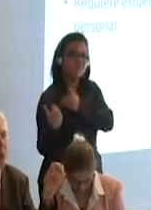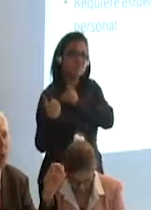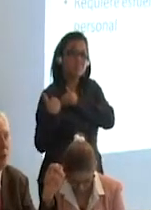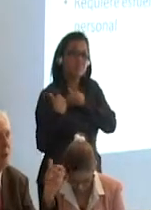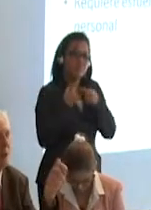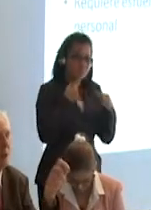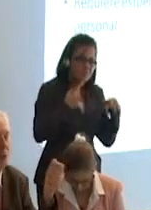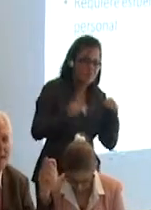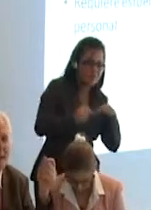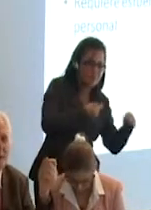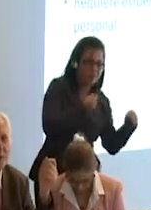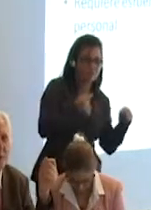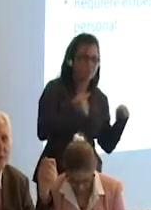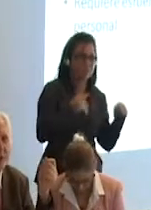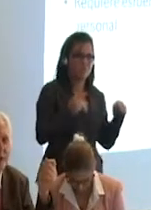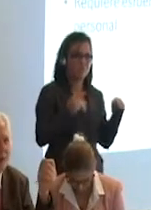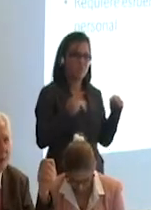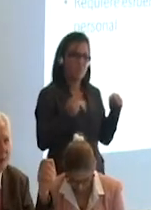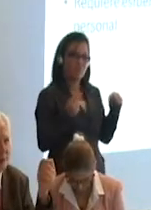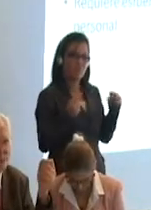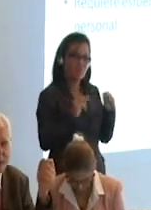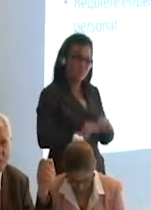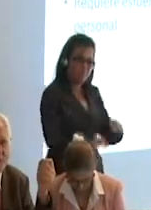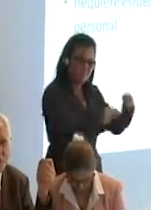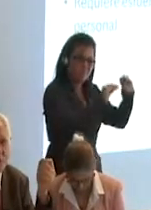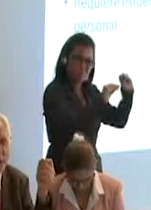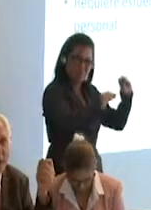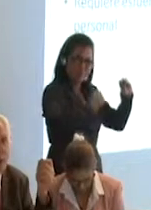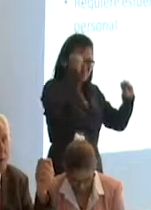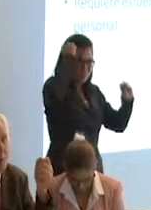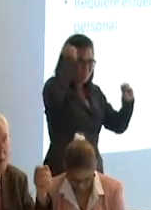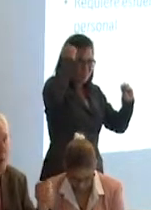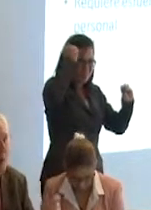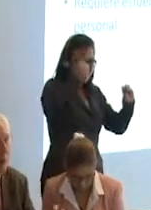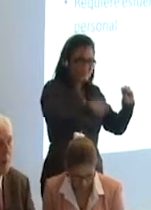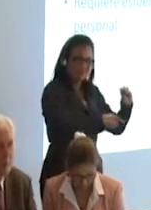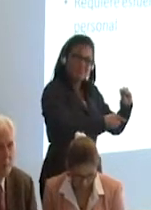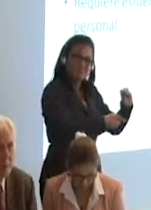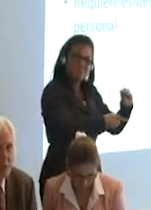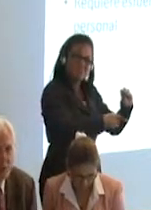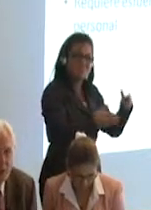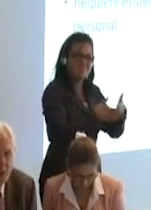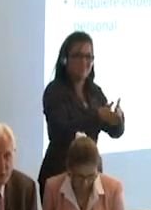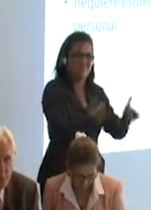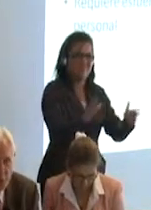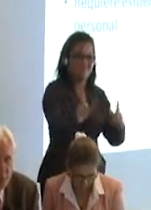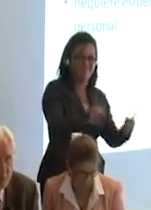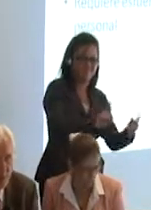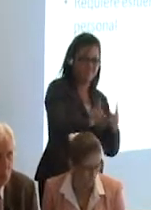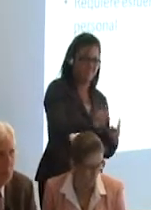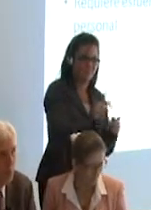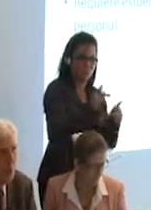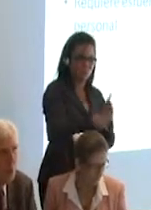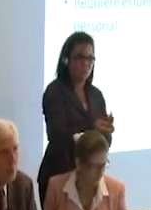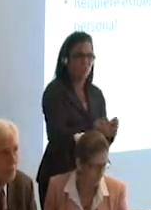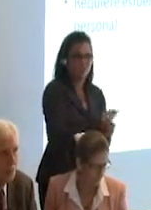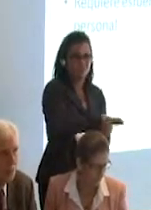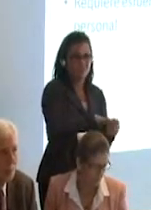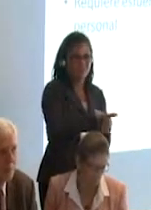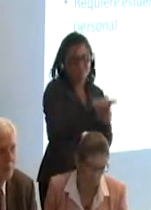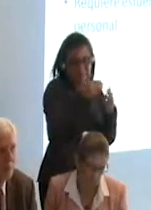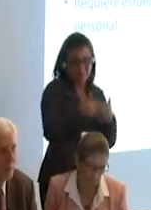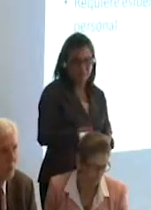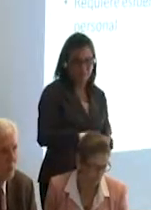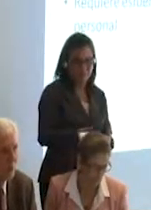se encarga de discutir y de formar a los docentes que reciben en sus clases a los estudiantes en situación de